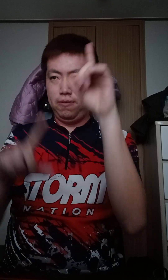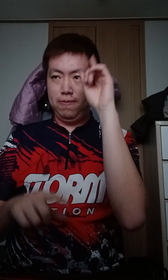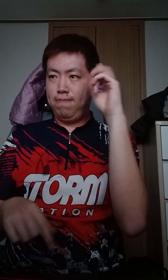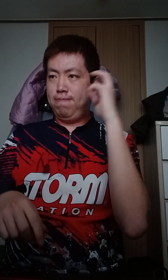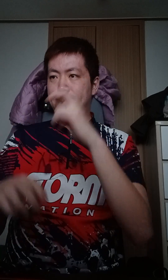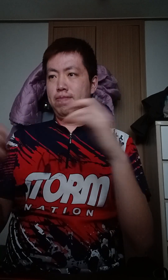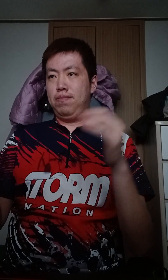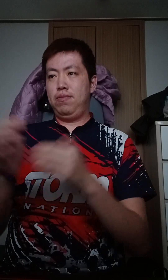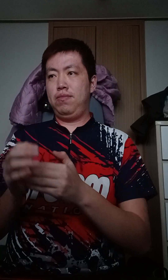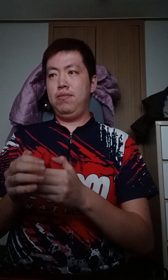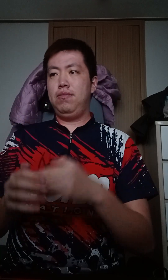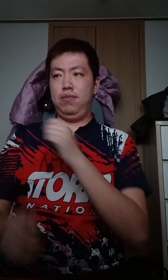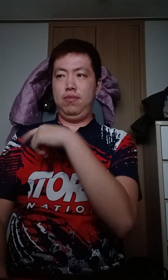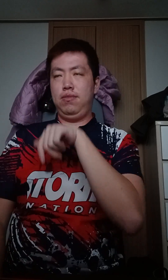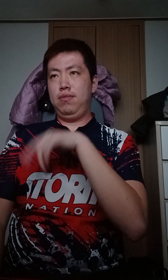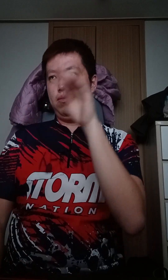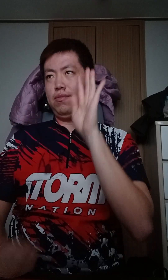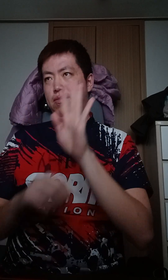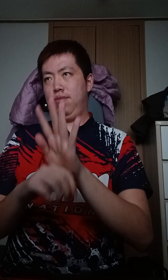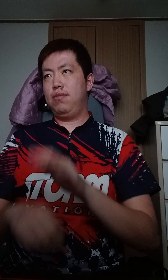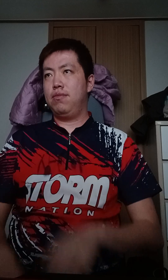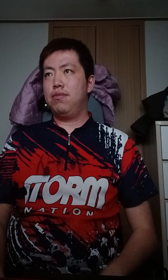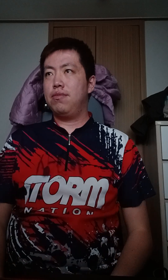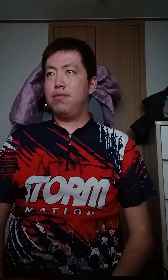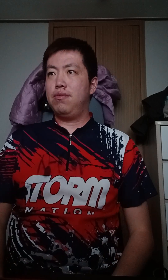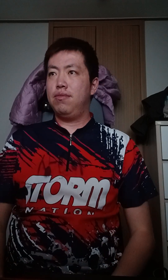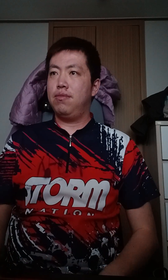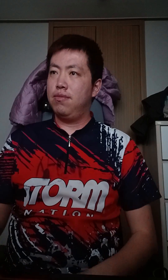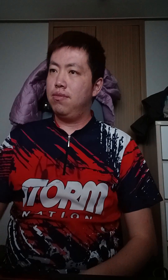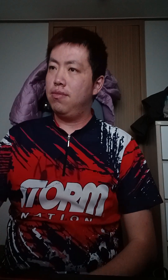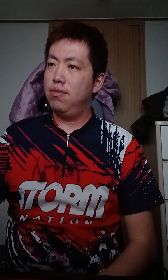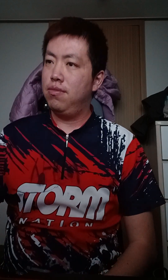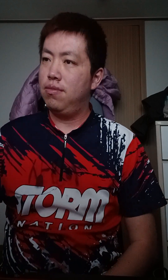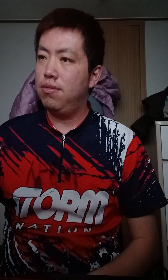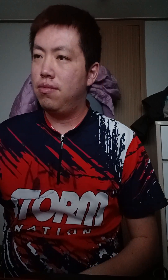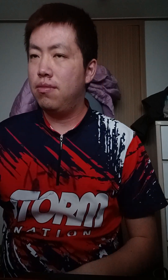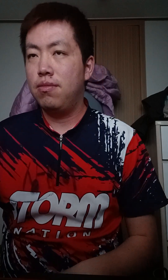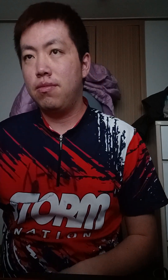정확한 사고 경위를 조사하겠다고 밝혔습니다. JTBC 정재우입니다.